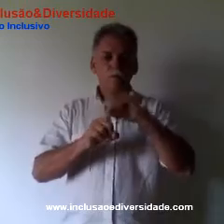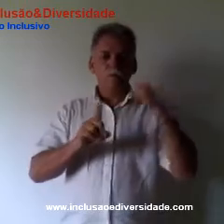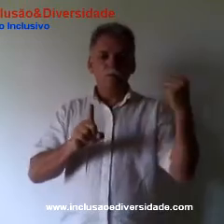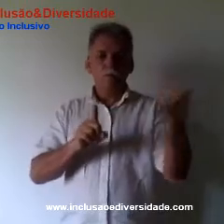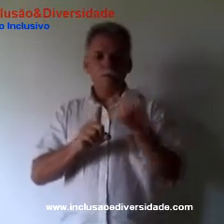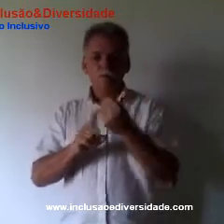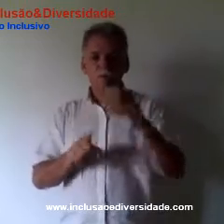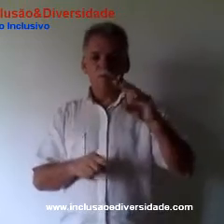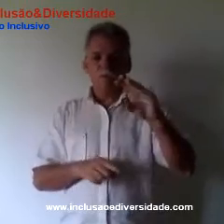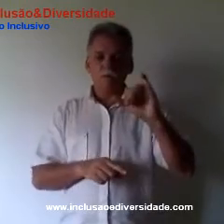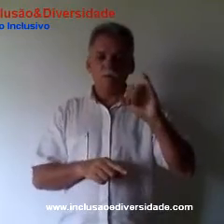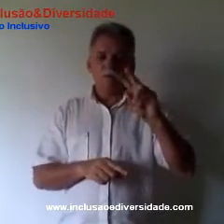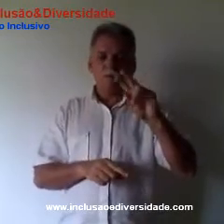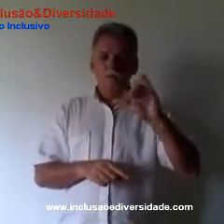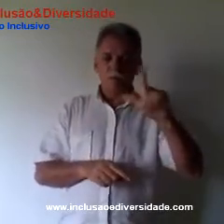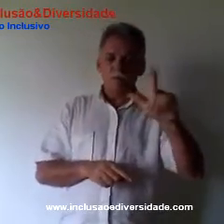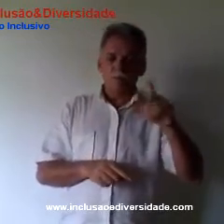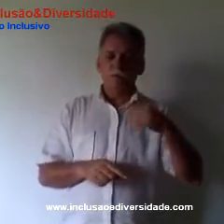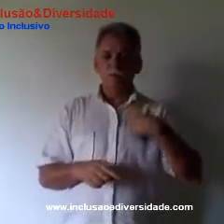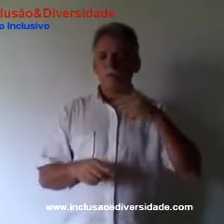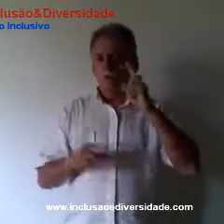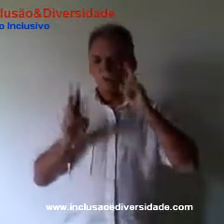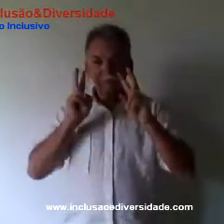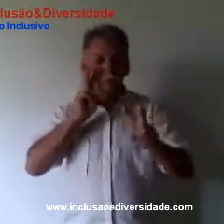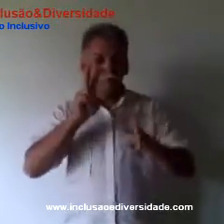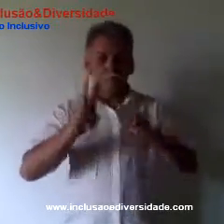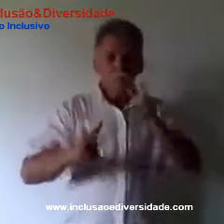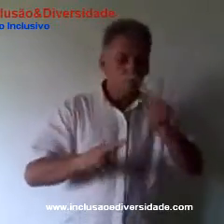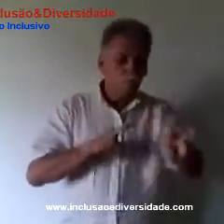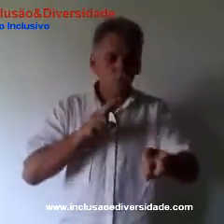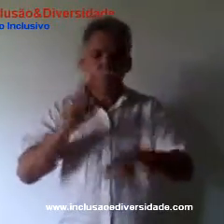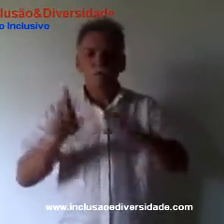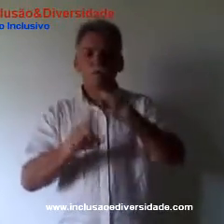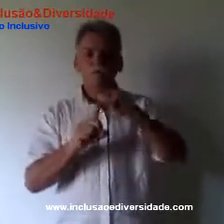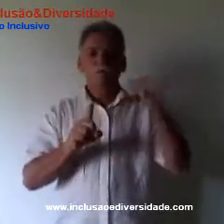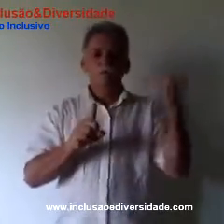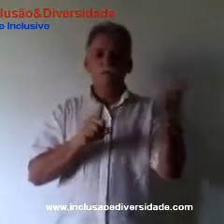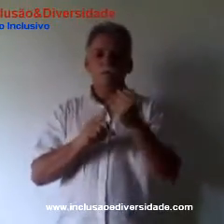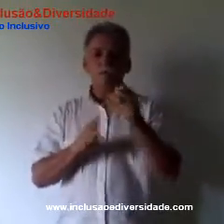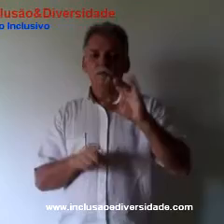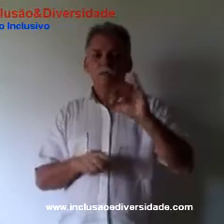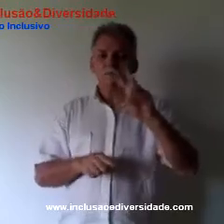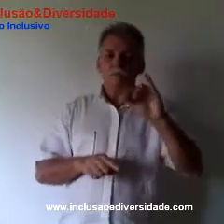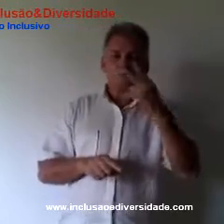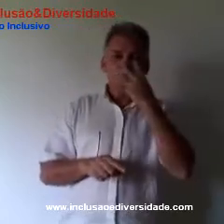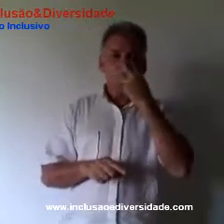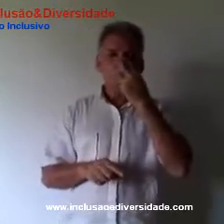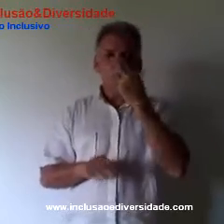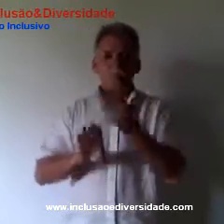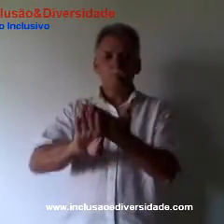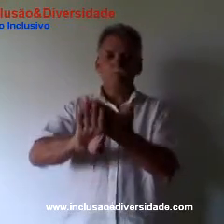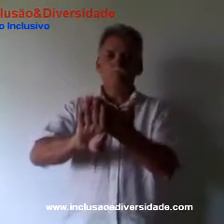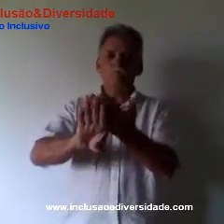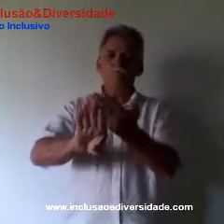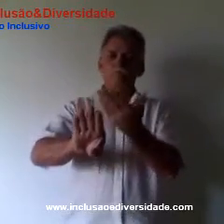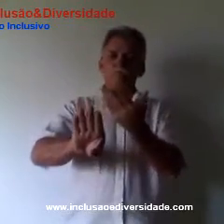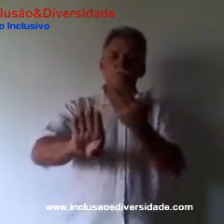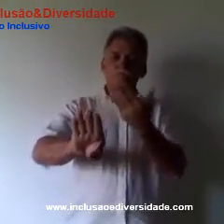perdendo ultimamente, né? Infelizmente a gente vê a sociedade civil cada vez mais distante da